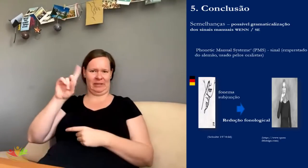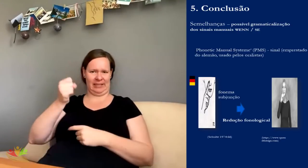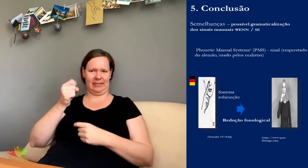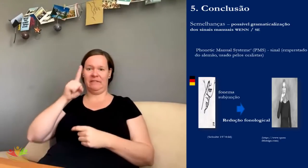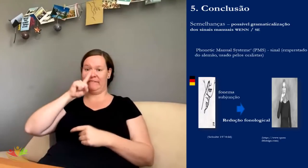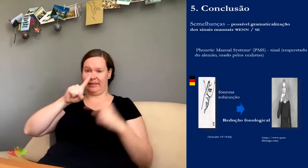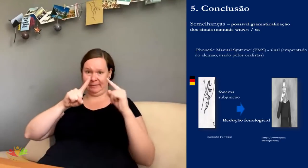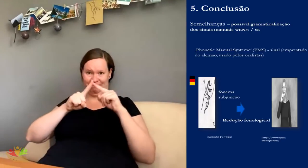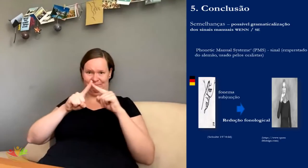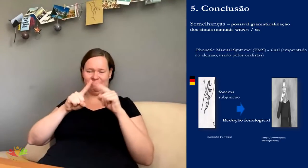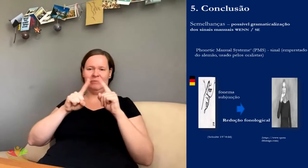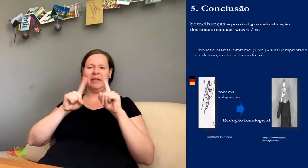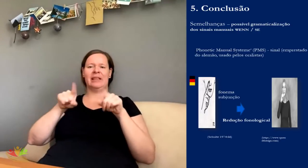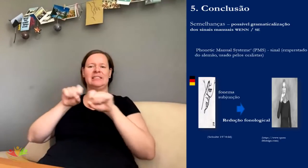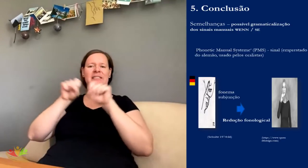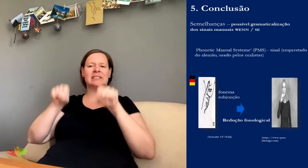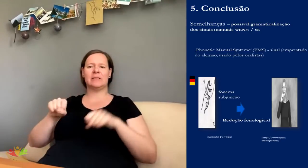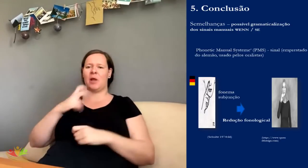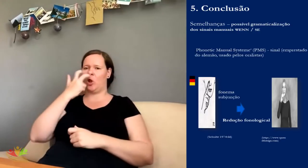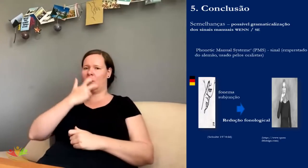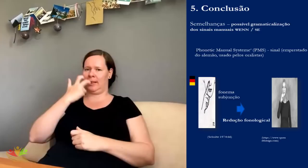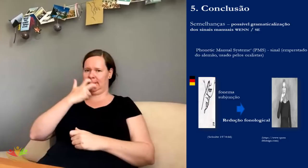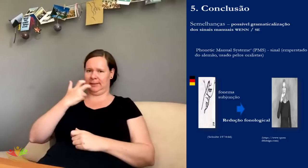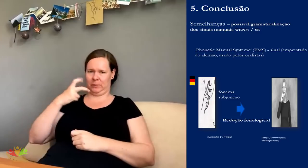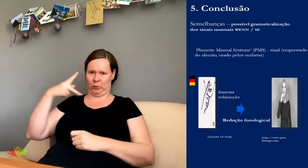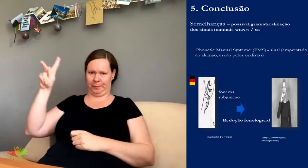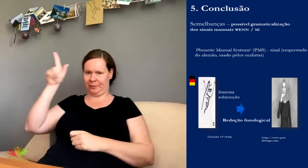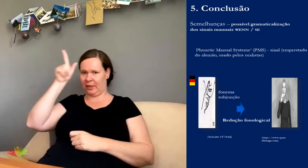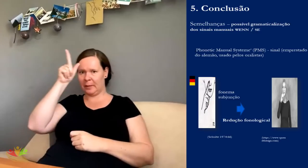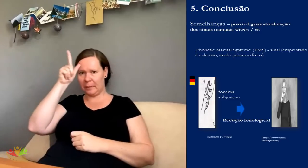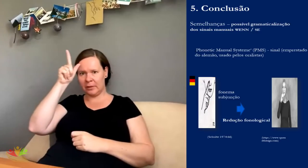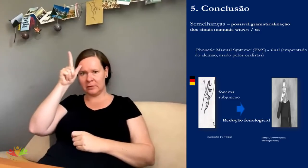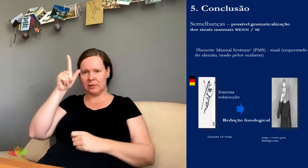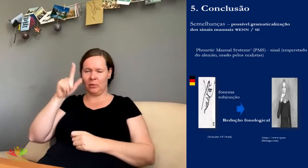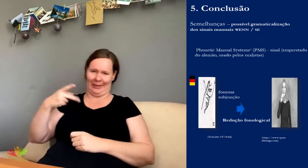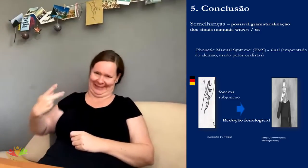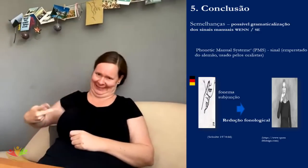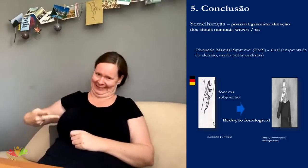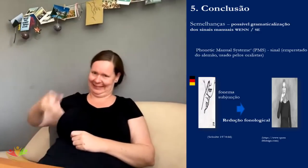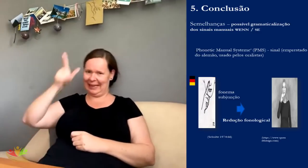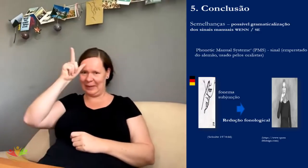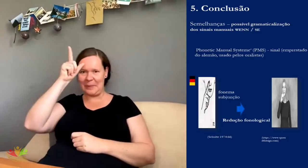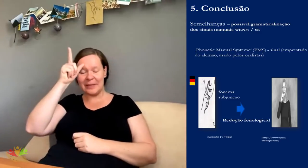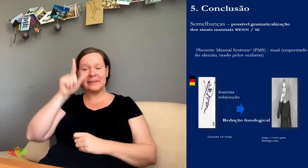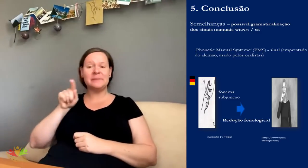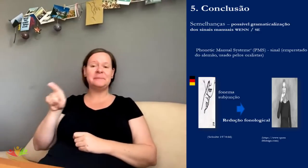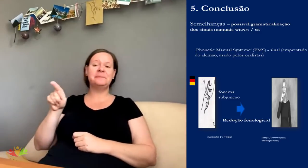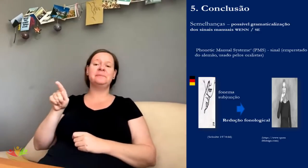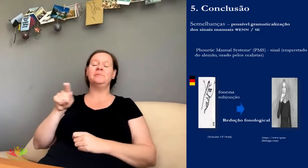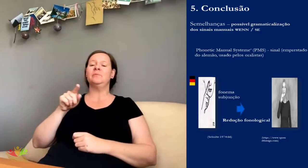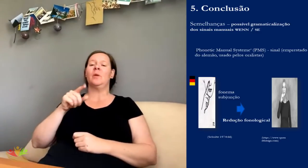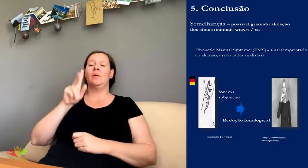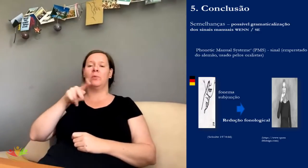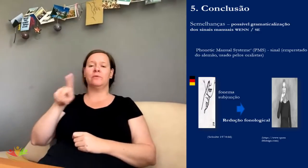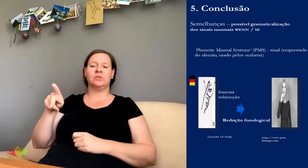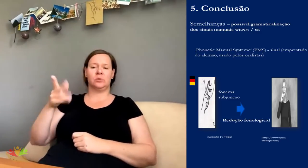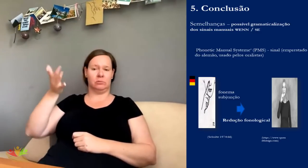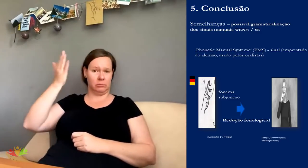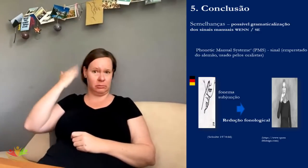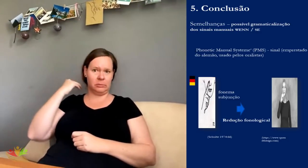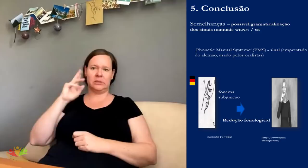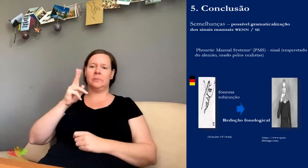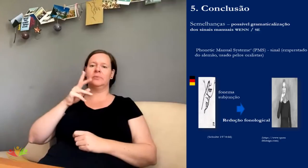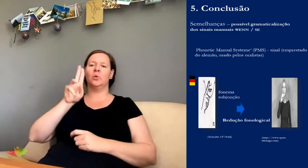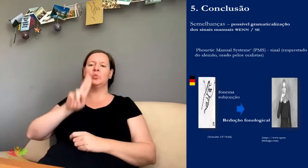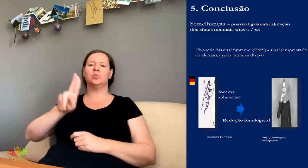sinais alemã, em língua de sinais alemã, esse sinal provavelmente vem de uma tradução oralista